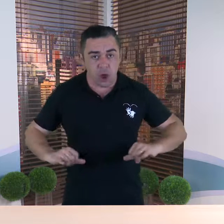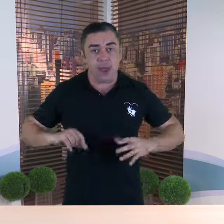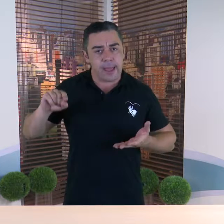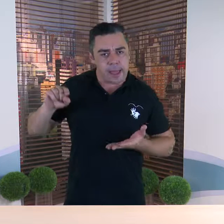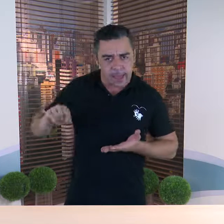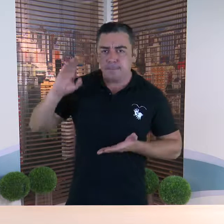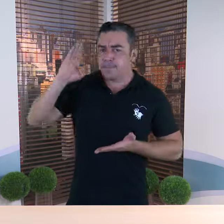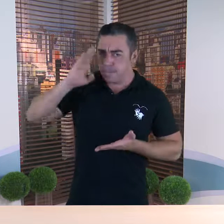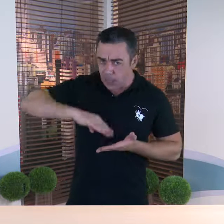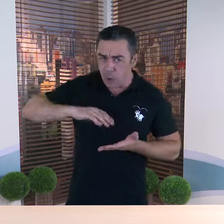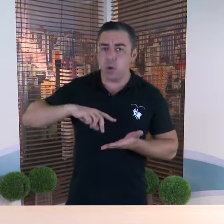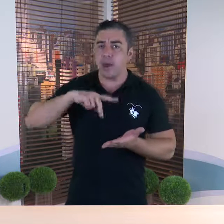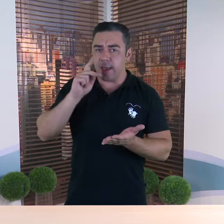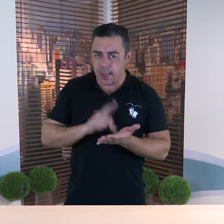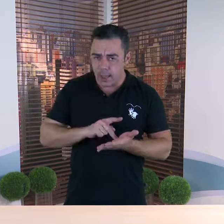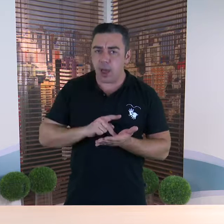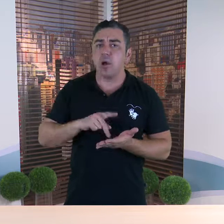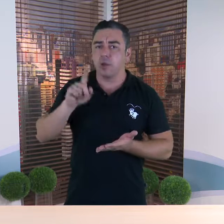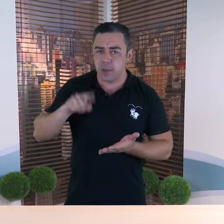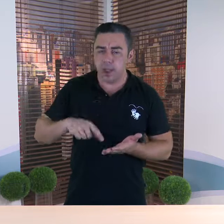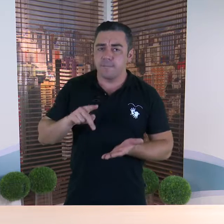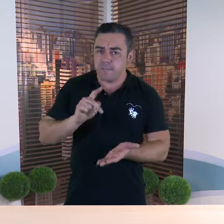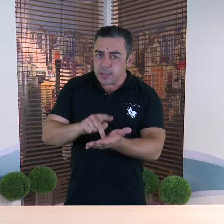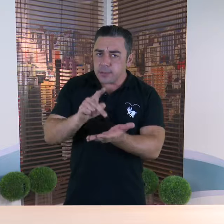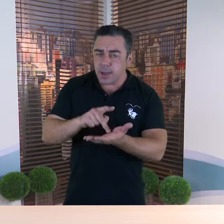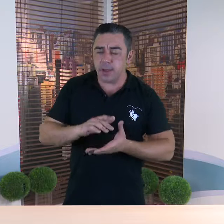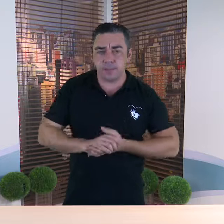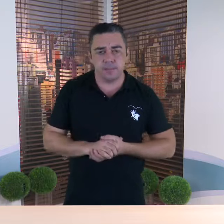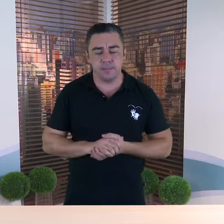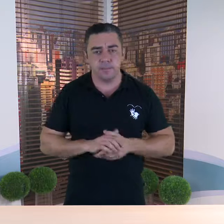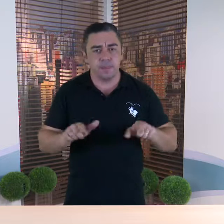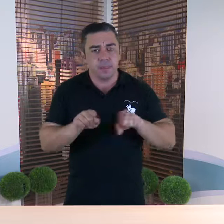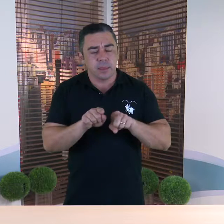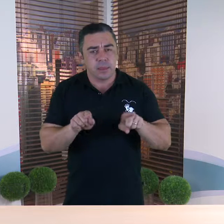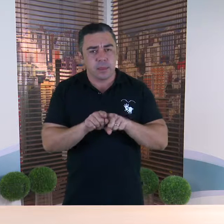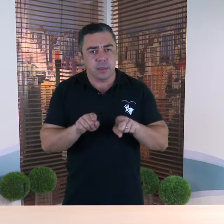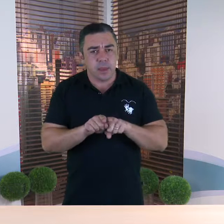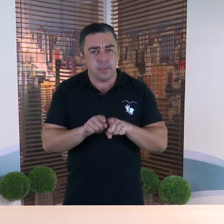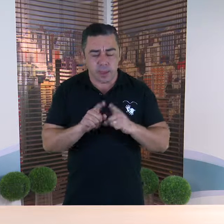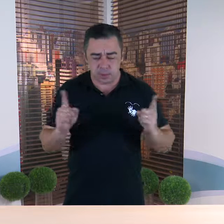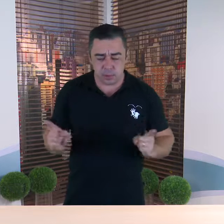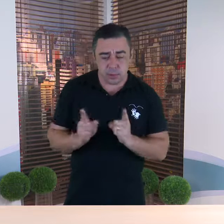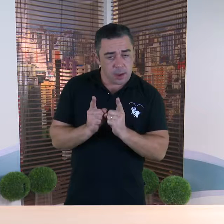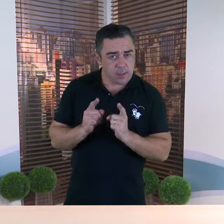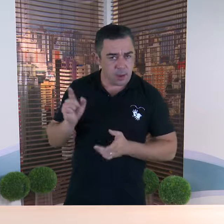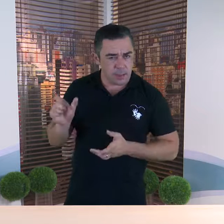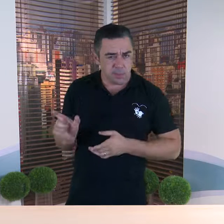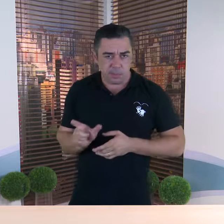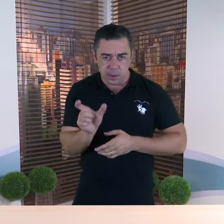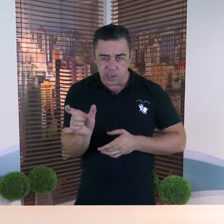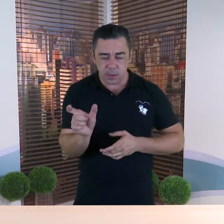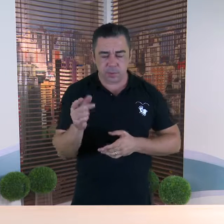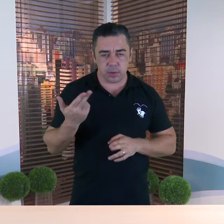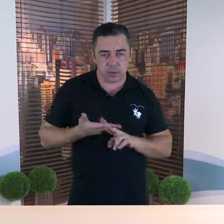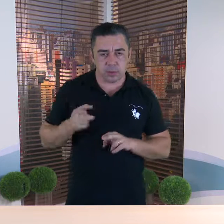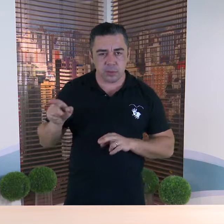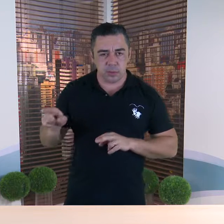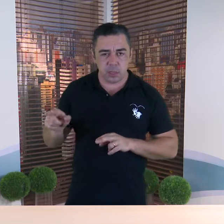ser maligno, real e pessoal. Sem importar o termo empregado acerca